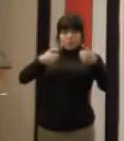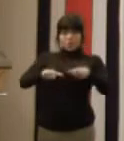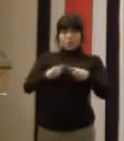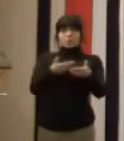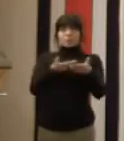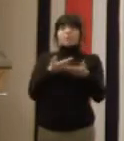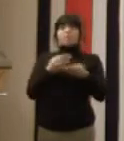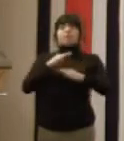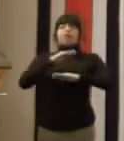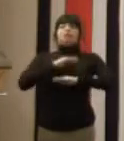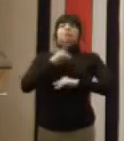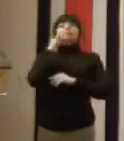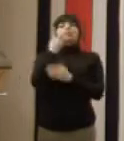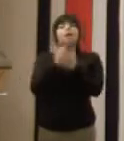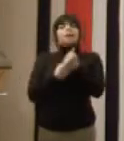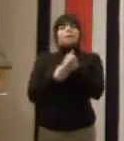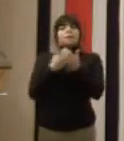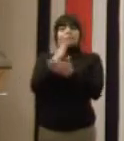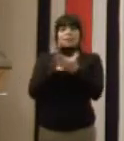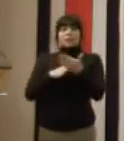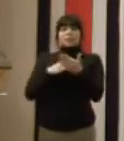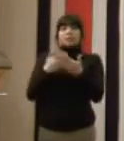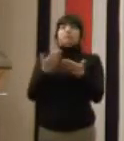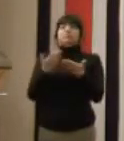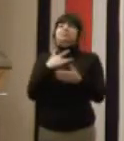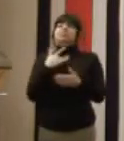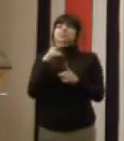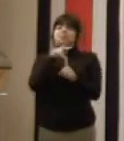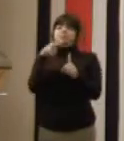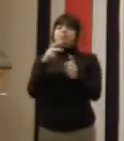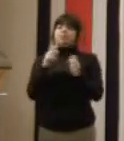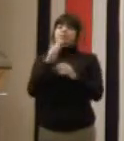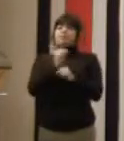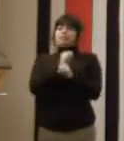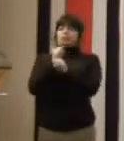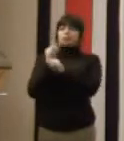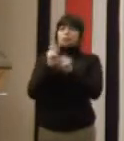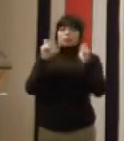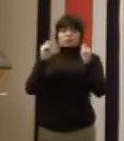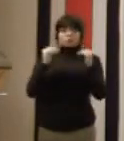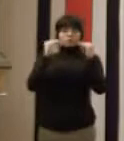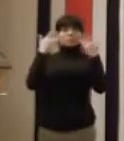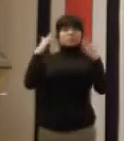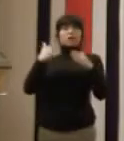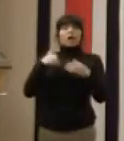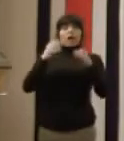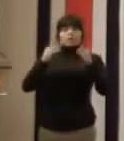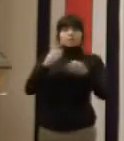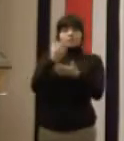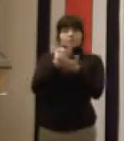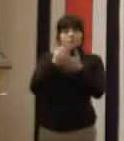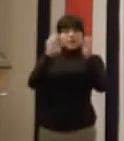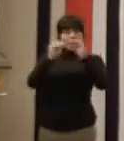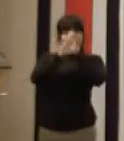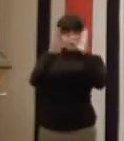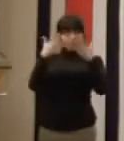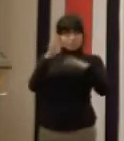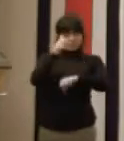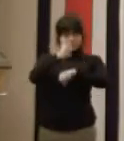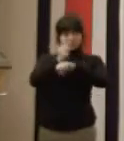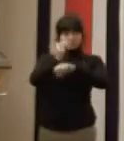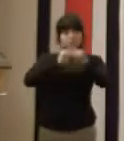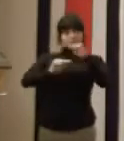nos da tranquilidad a las partes en el sentido de que las instituciones de educación superior tienen un financiamiento claro, establecido